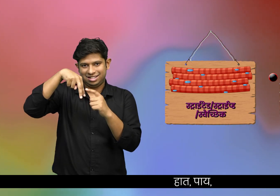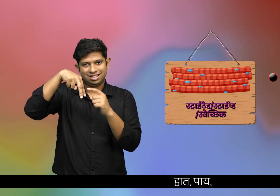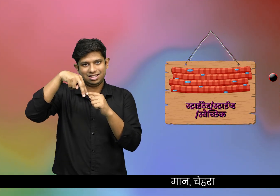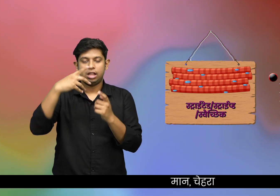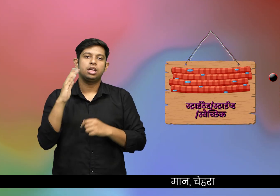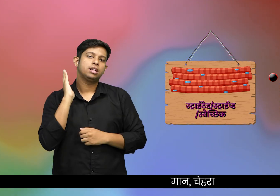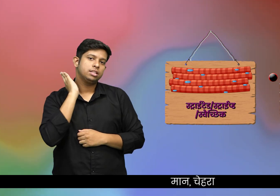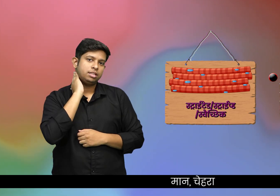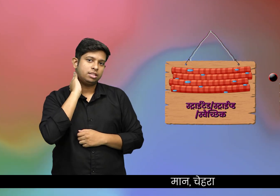मान, चेहरा